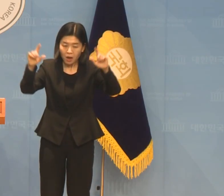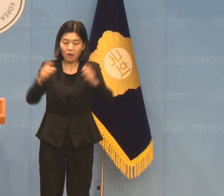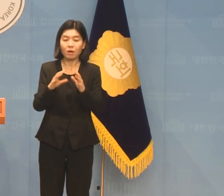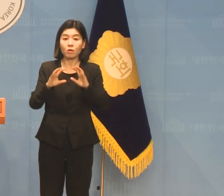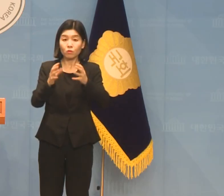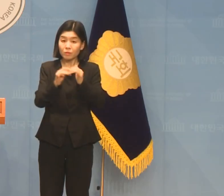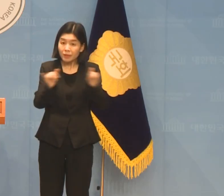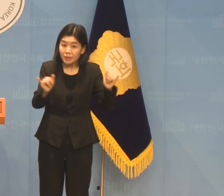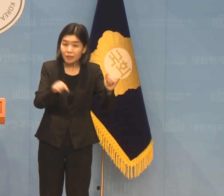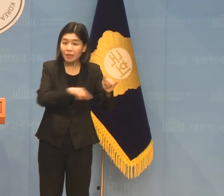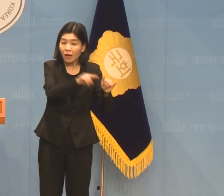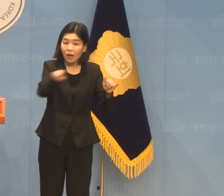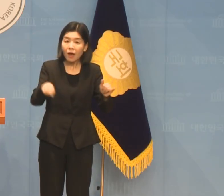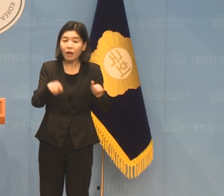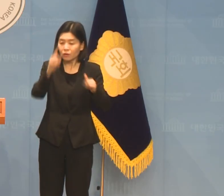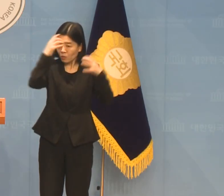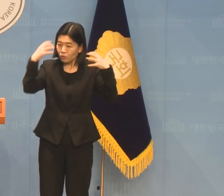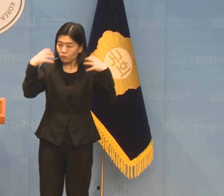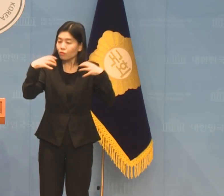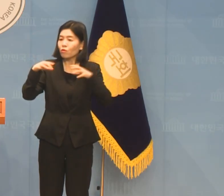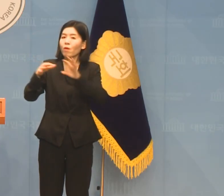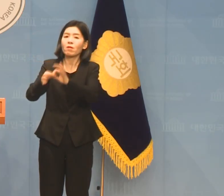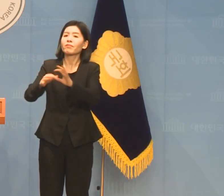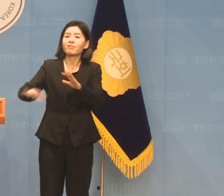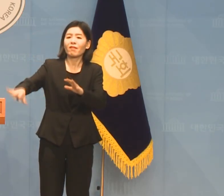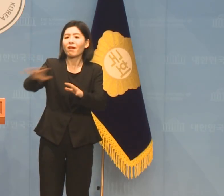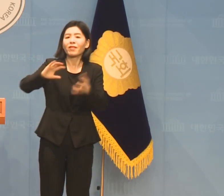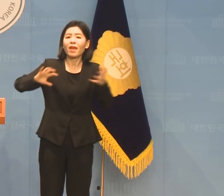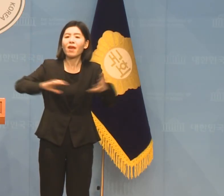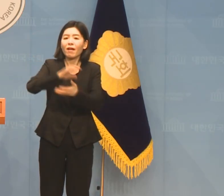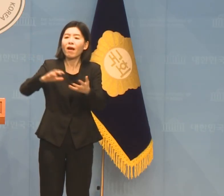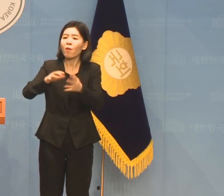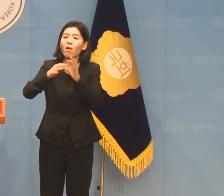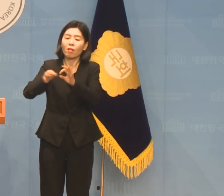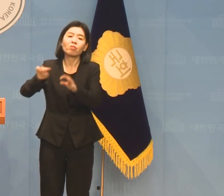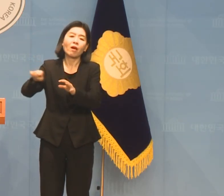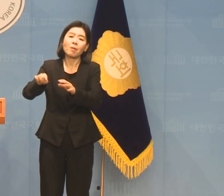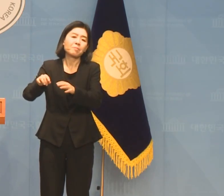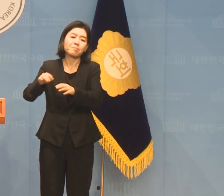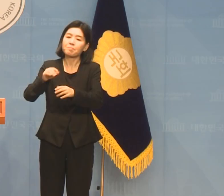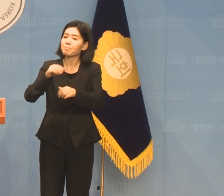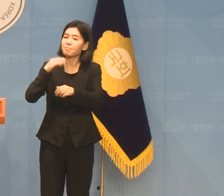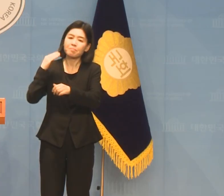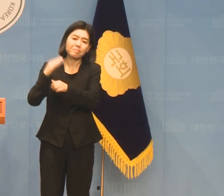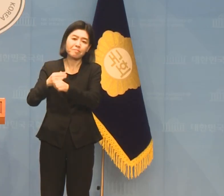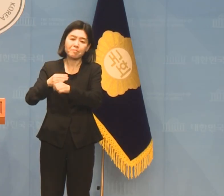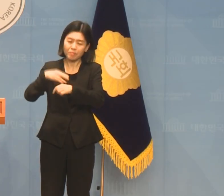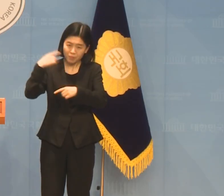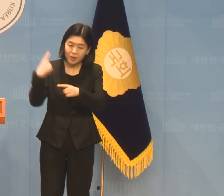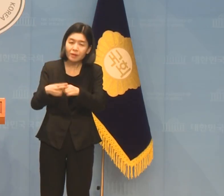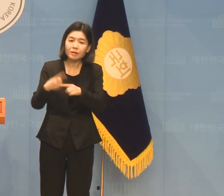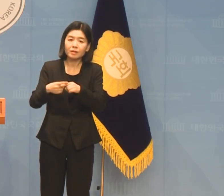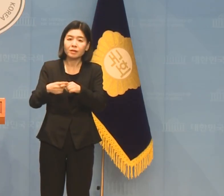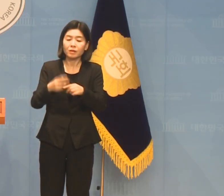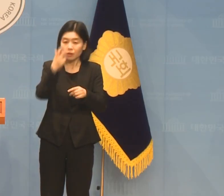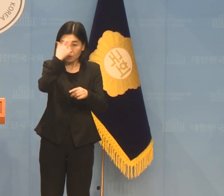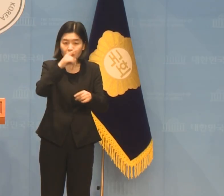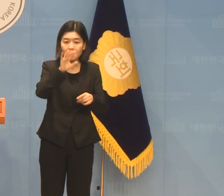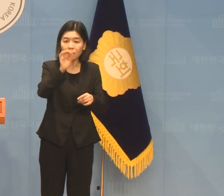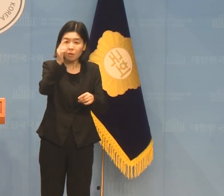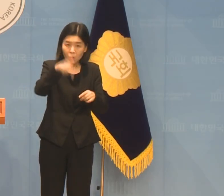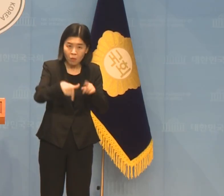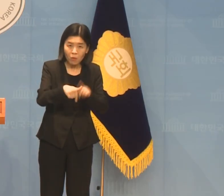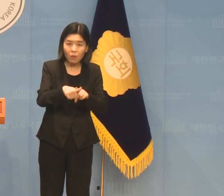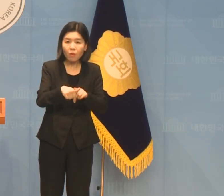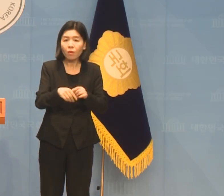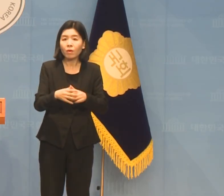내각도 동시에 파면했습니다. 최상목 경제부총리와 안덕근 산업통상부 장관의